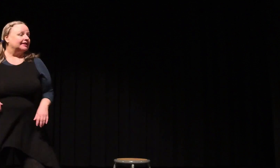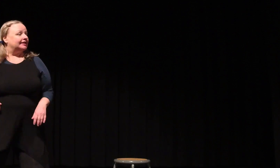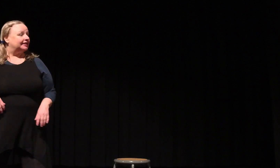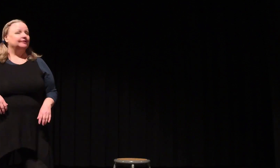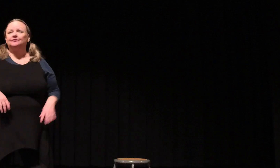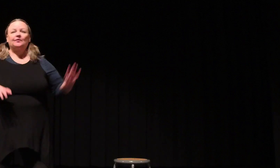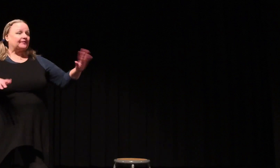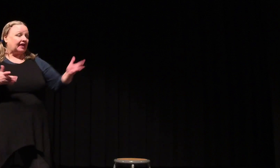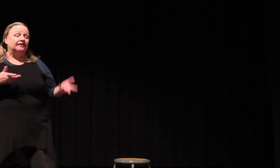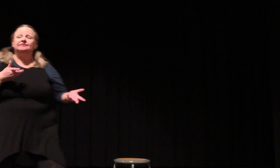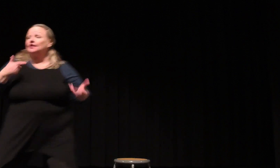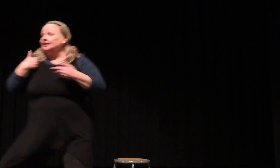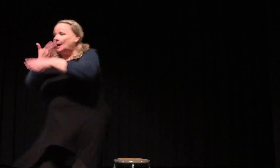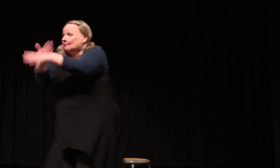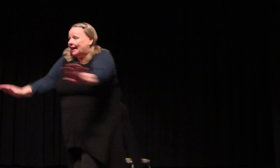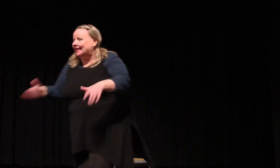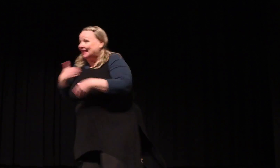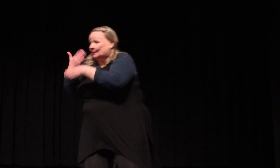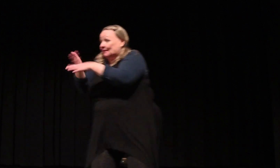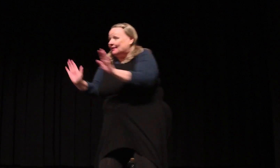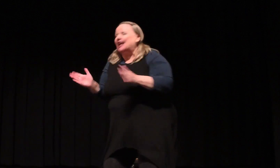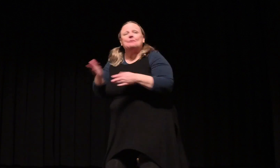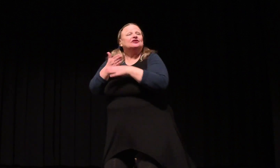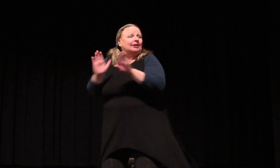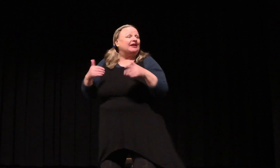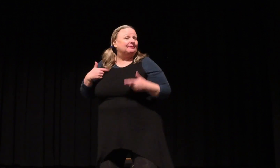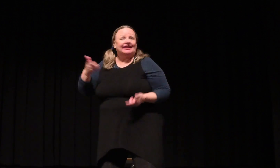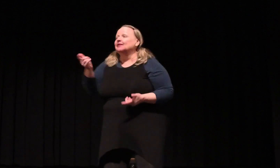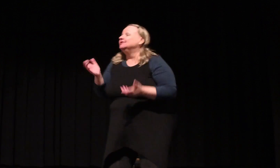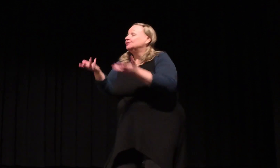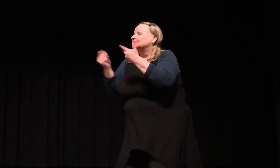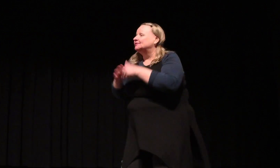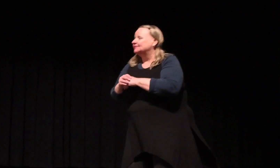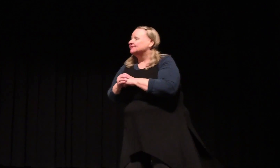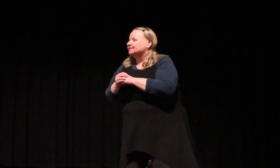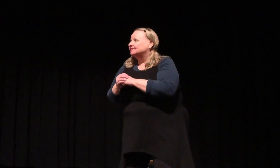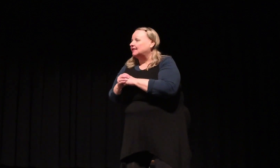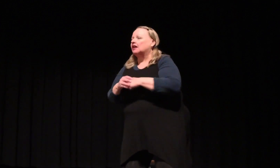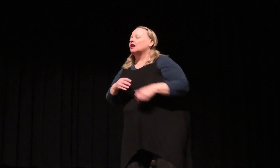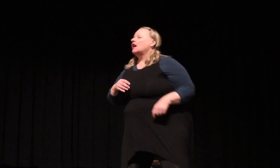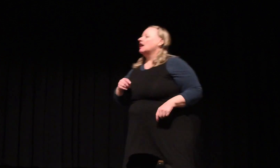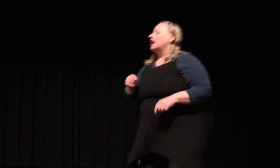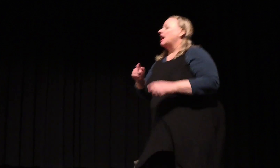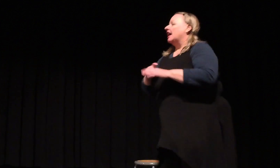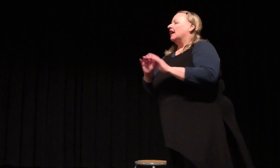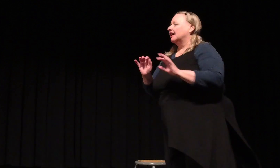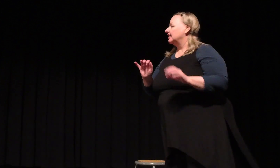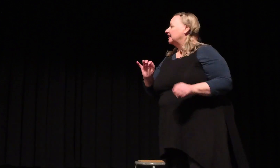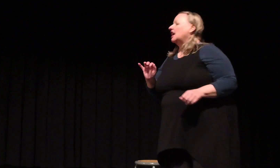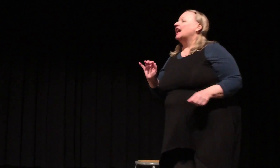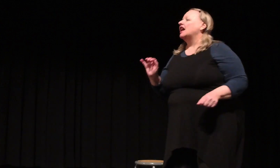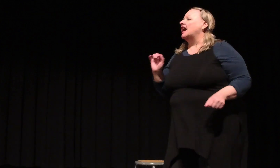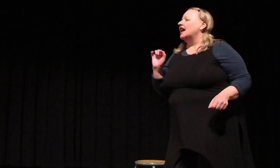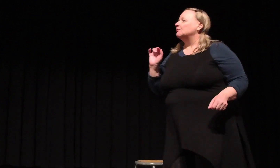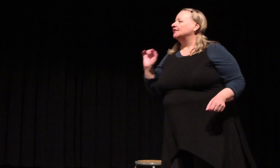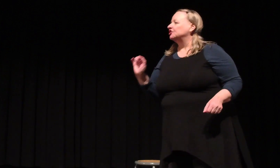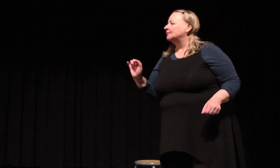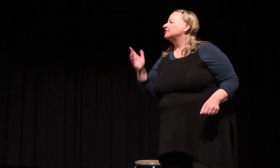Bon, ben, OK. Ben, je suis prête, là. Je suis prête. Allez-y.